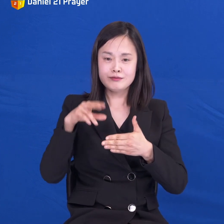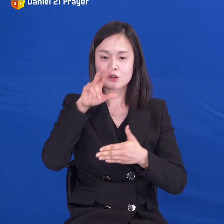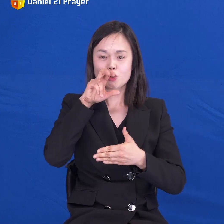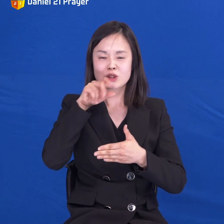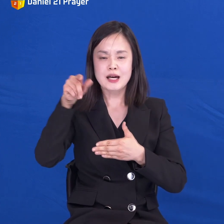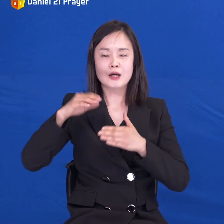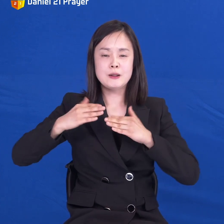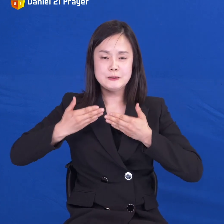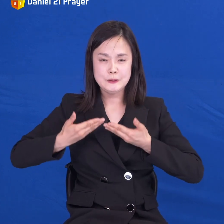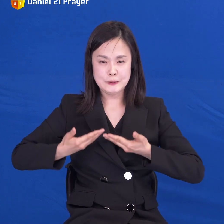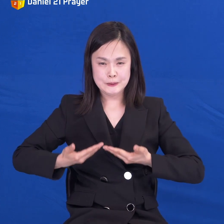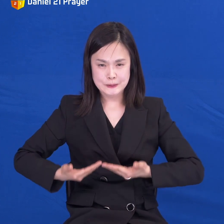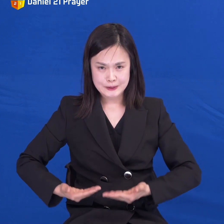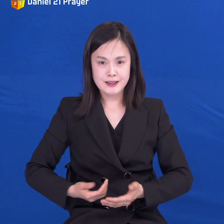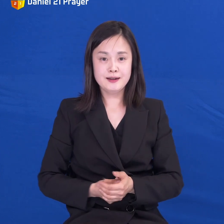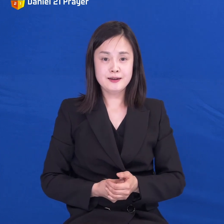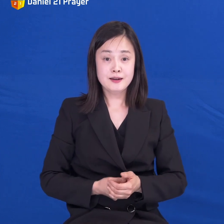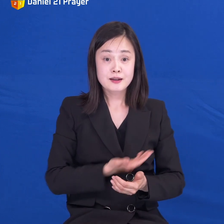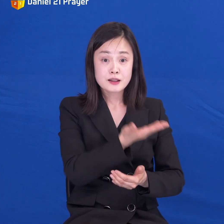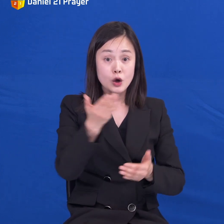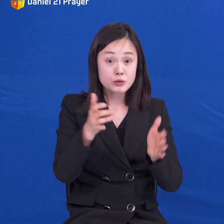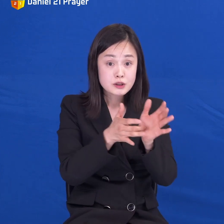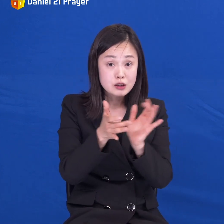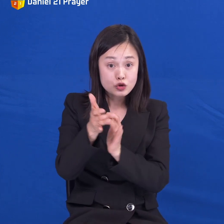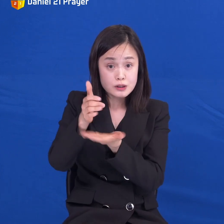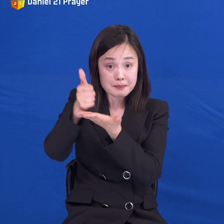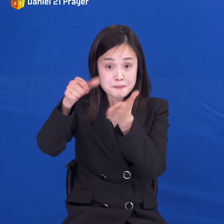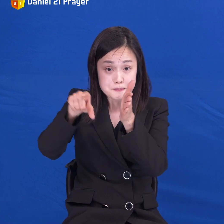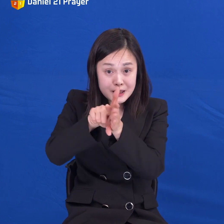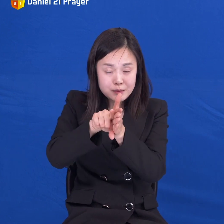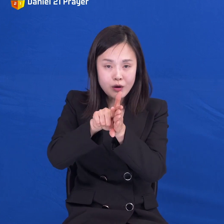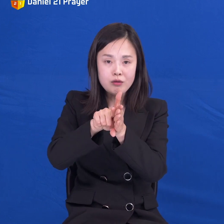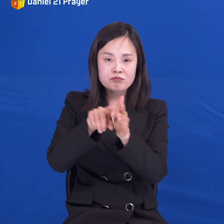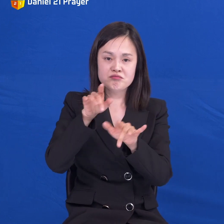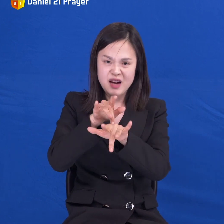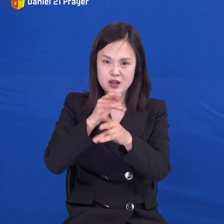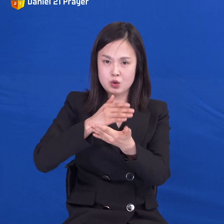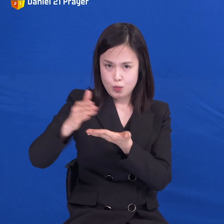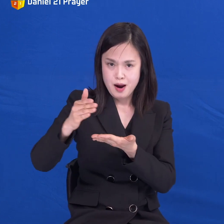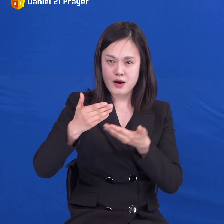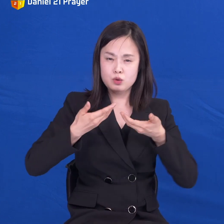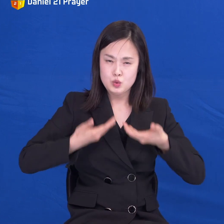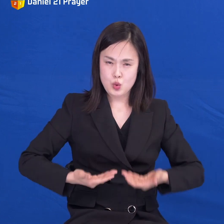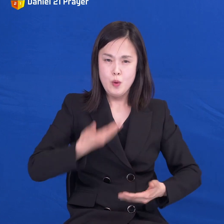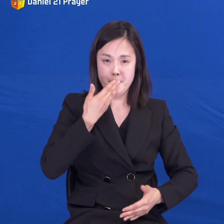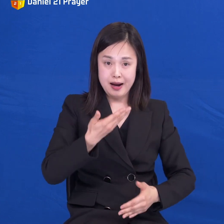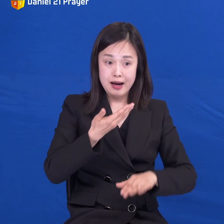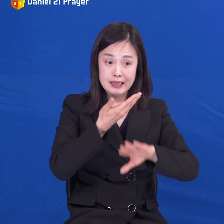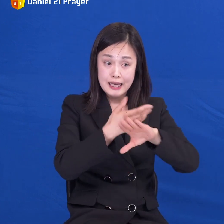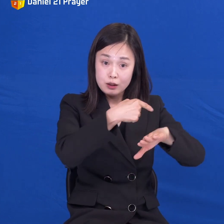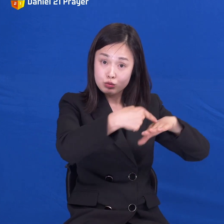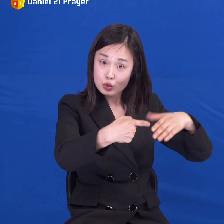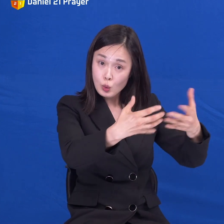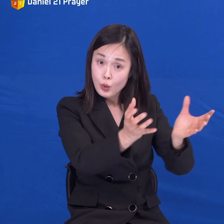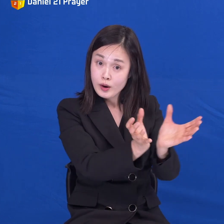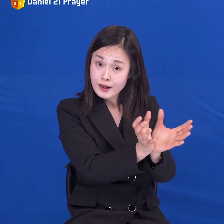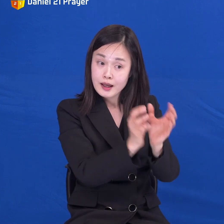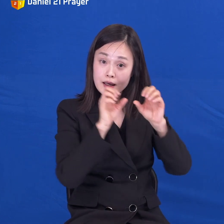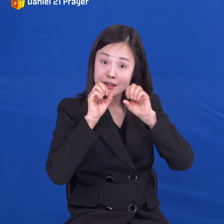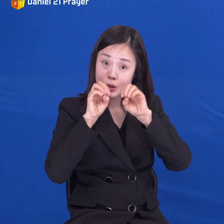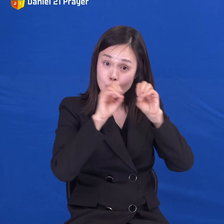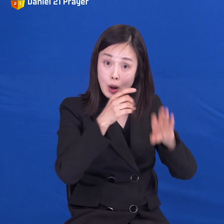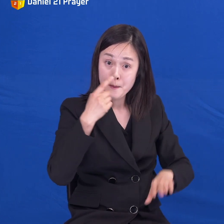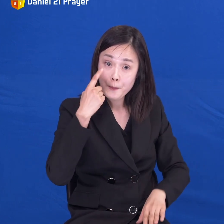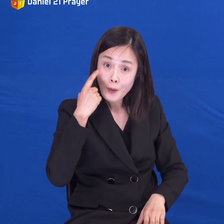다른 부족에게도 예수를 전합시다. 다른 부족에 예수 전할 사람 손드세요 하니까 또 다 되는 것입니다. 선교